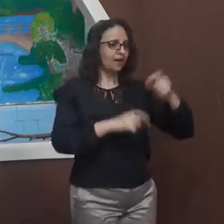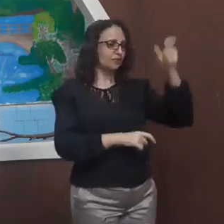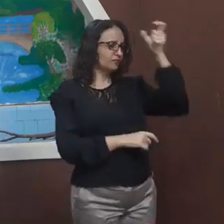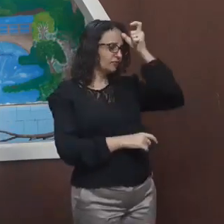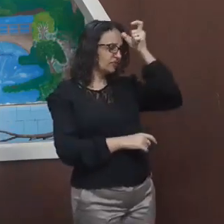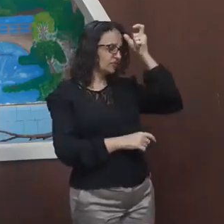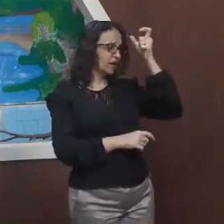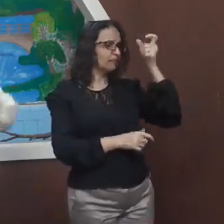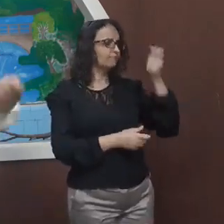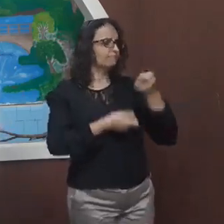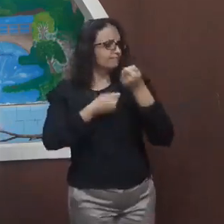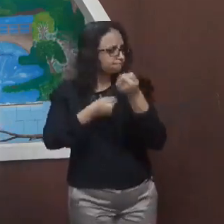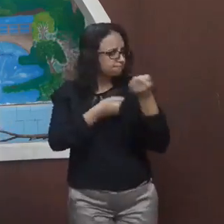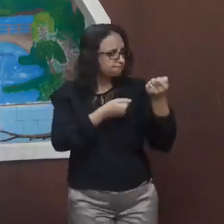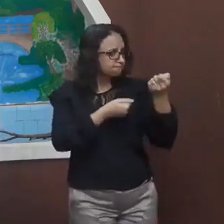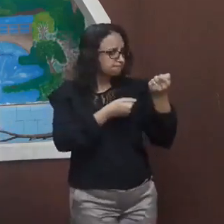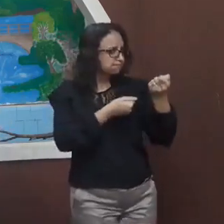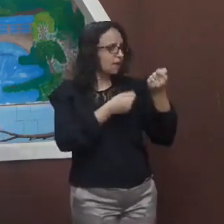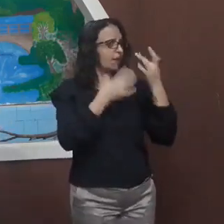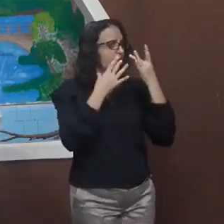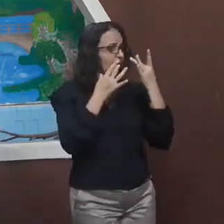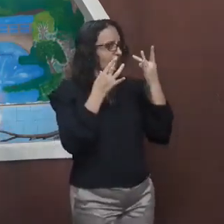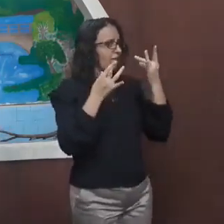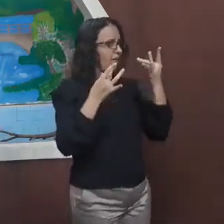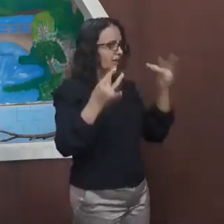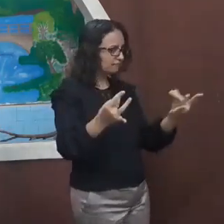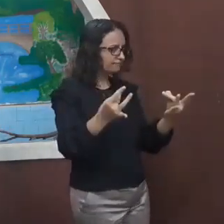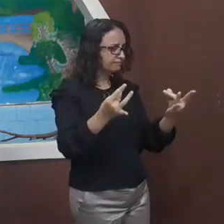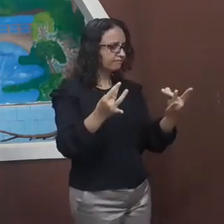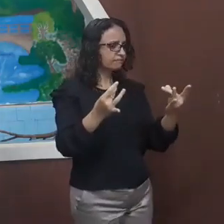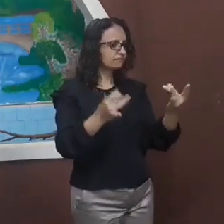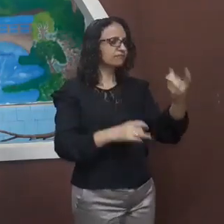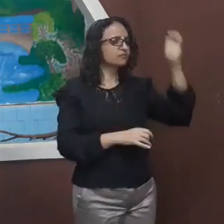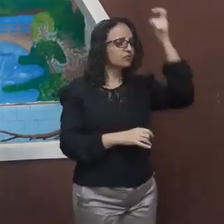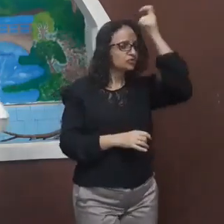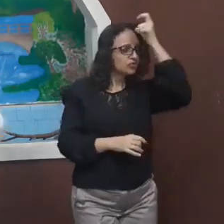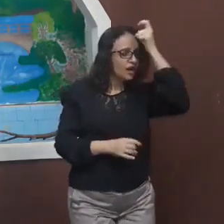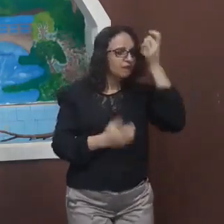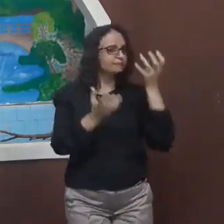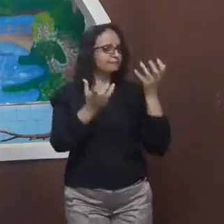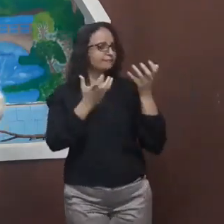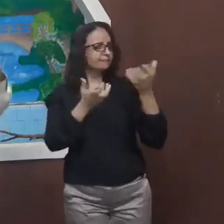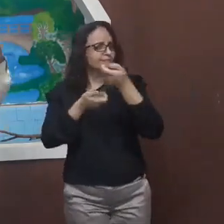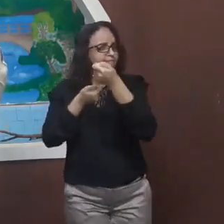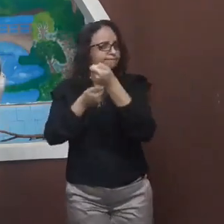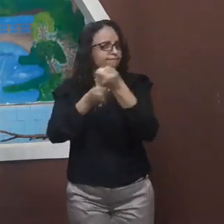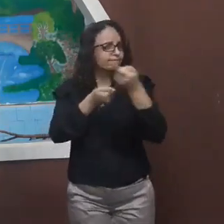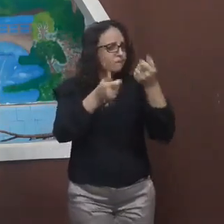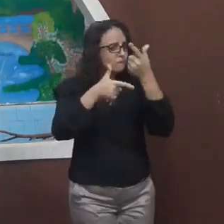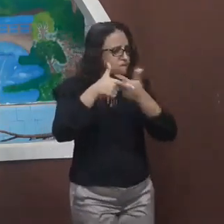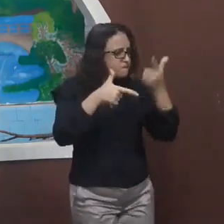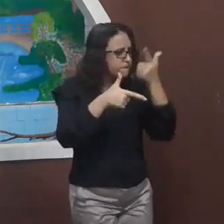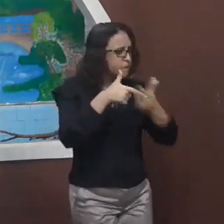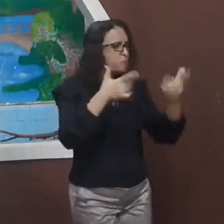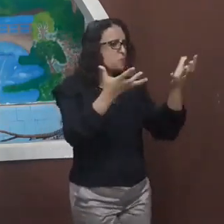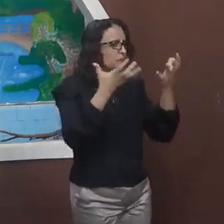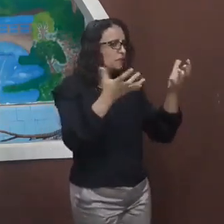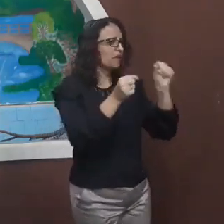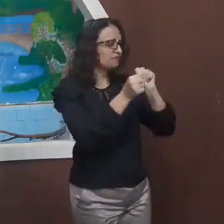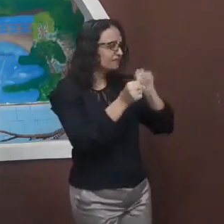peneirar você. Satanás também quer colocar você em situação embaraçosa. Satanás também quer talvez